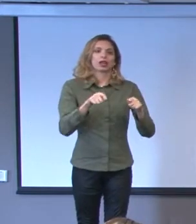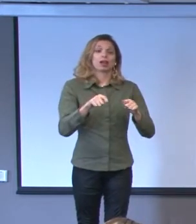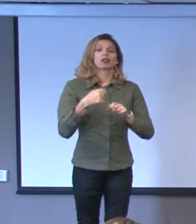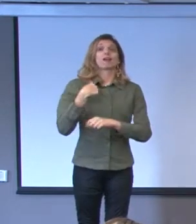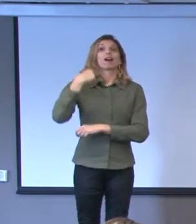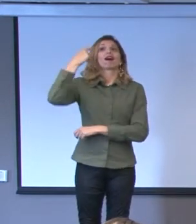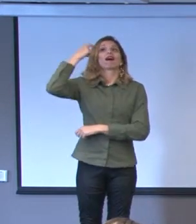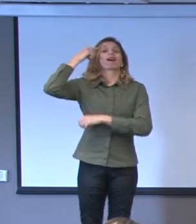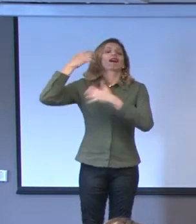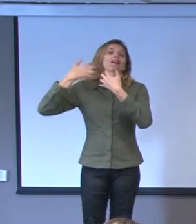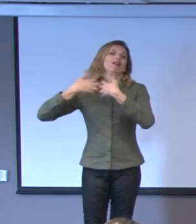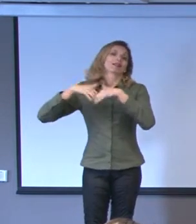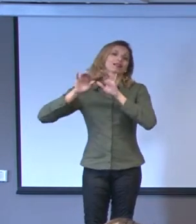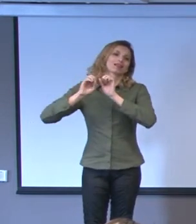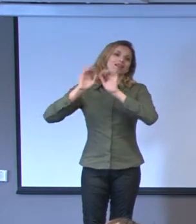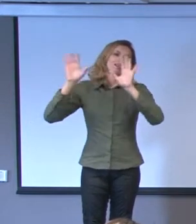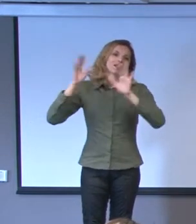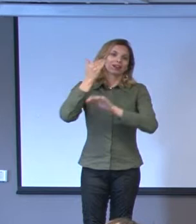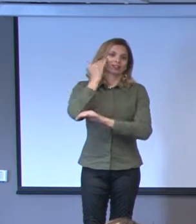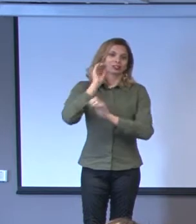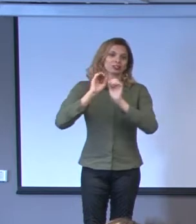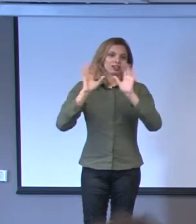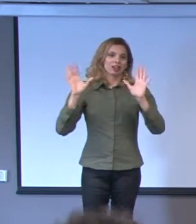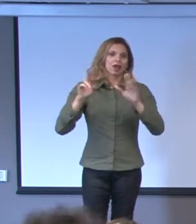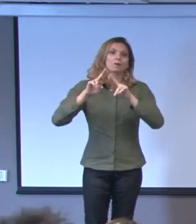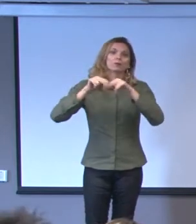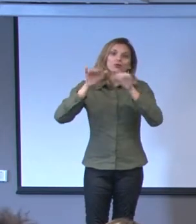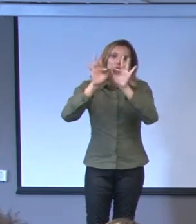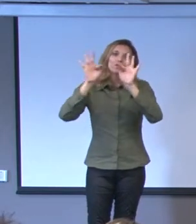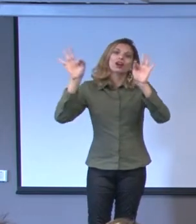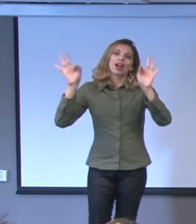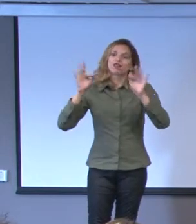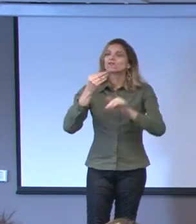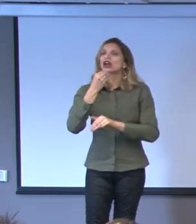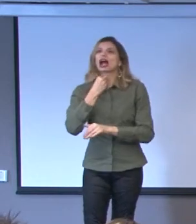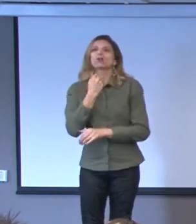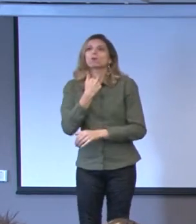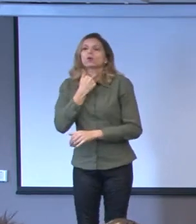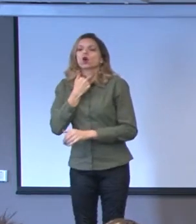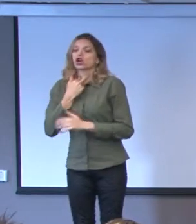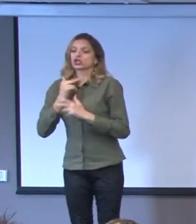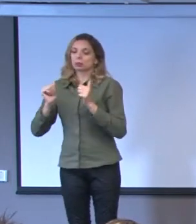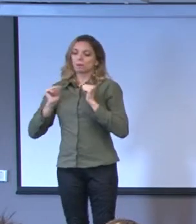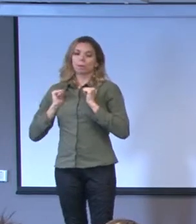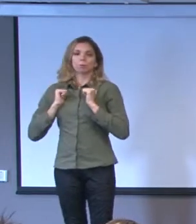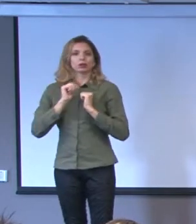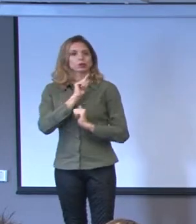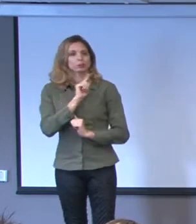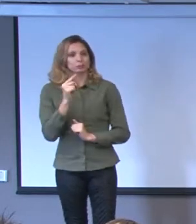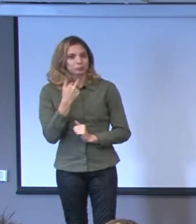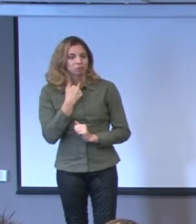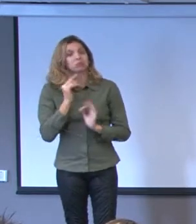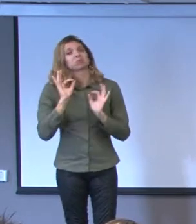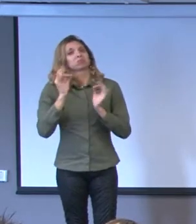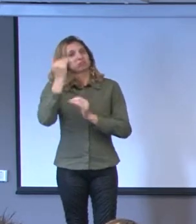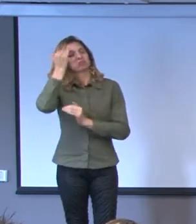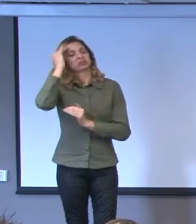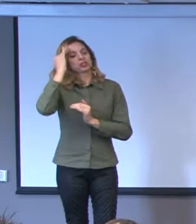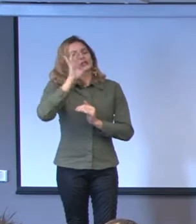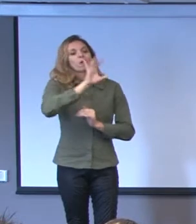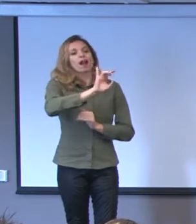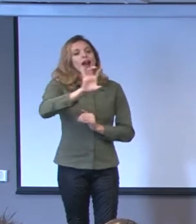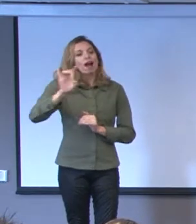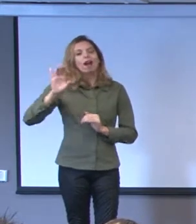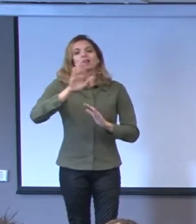são fundamentais para a gente pensar a inclusão, elas precisam dialogar com esse processo singular de cada